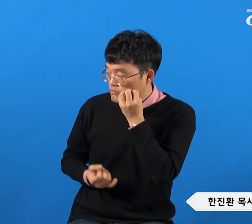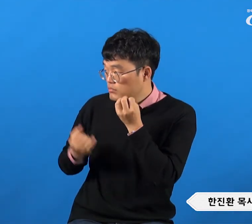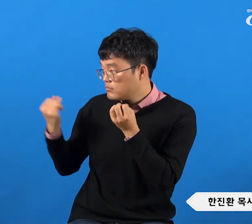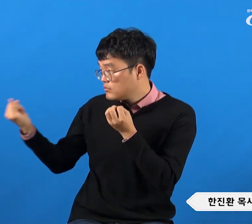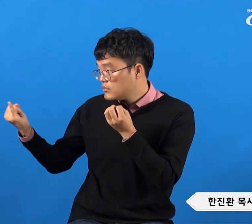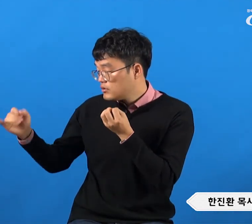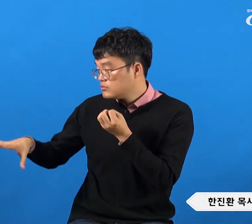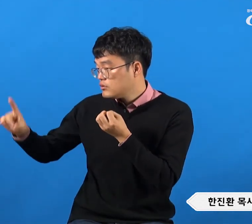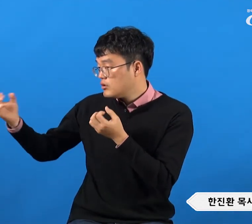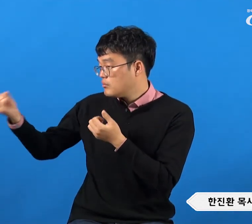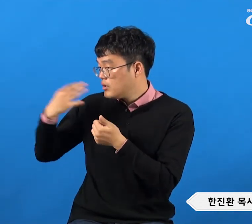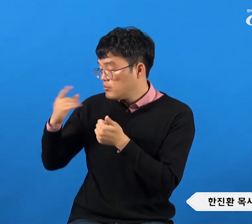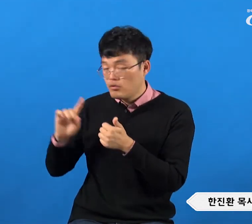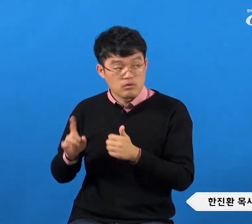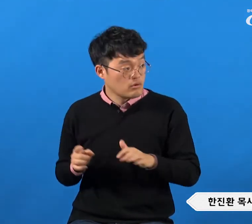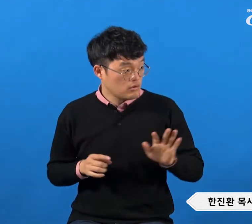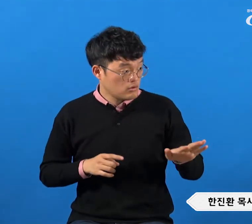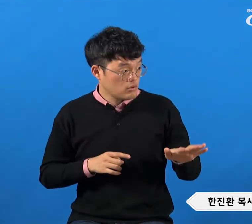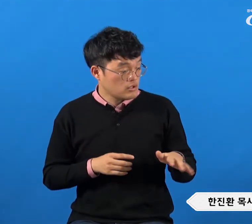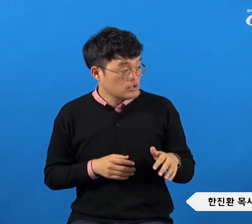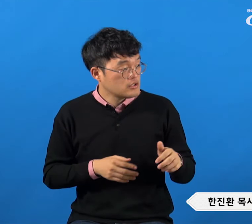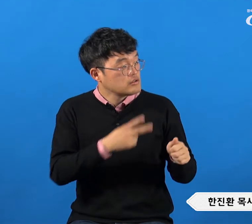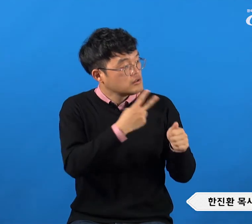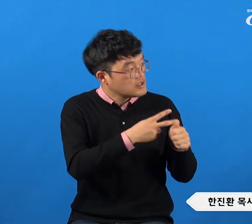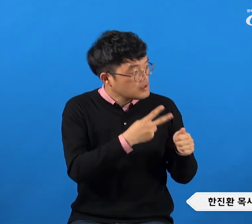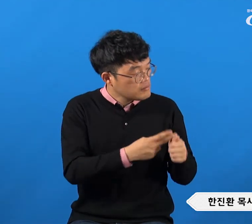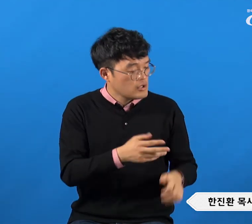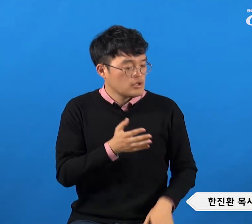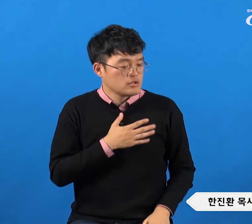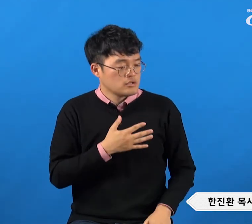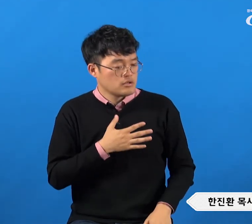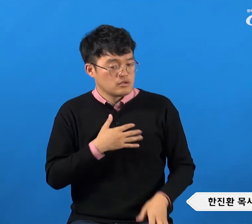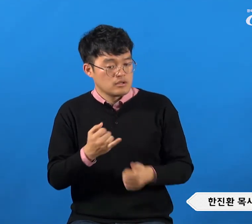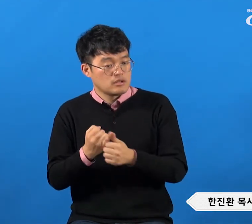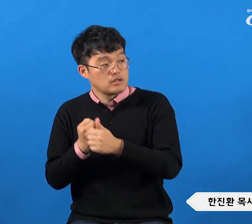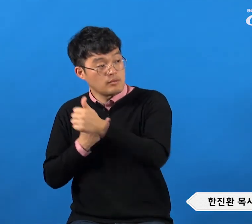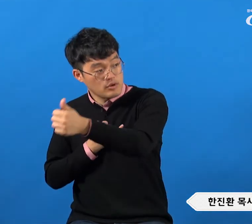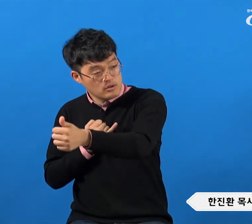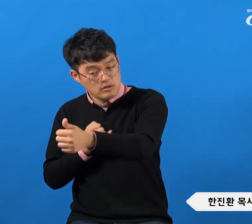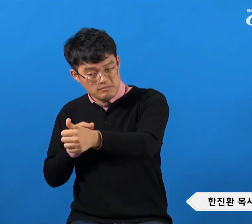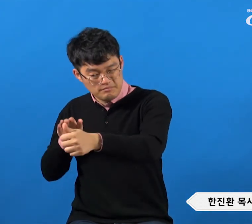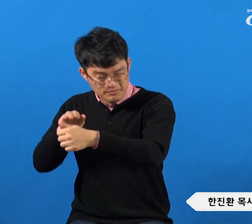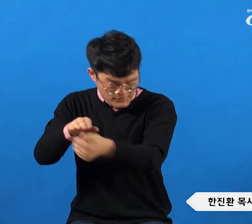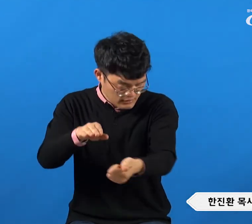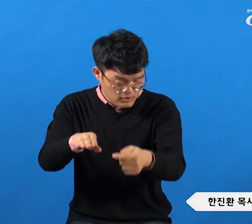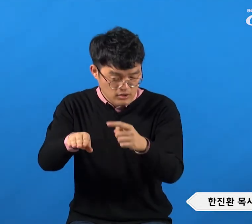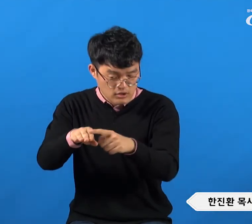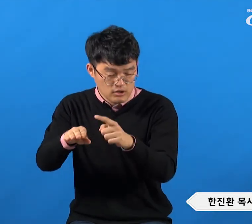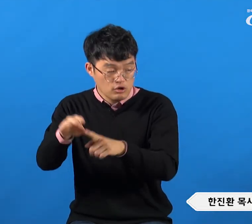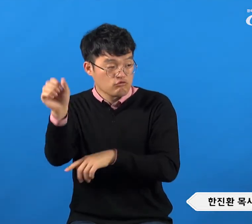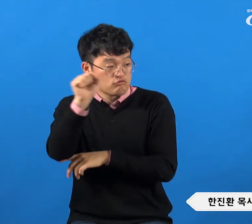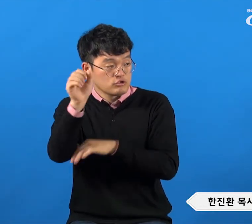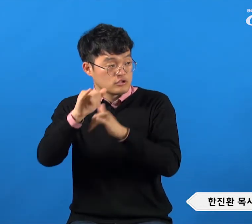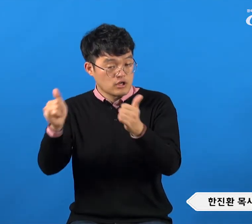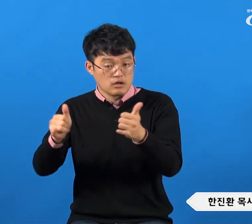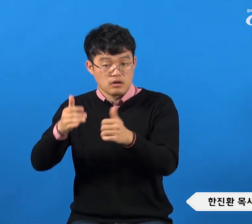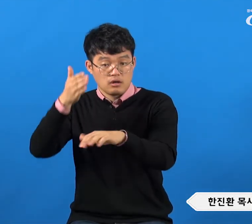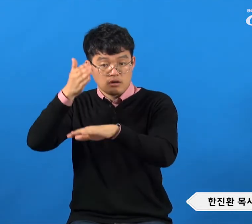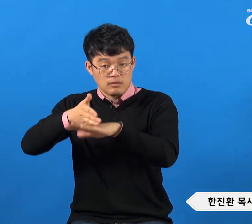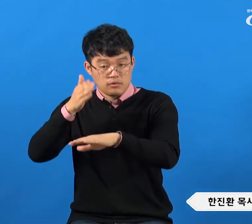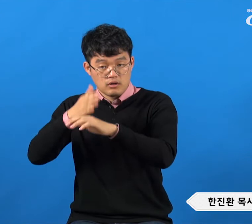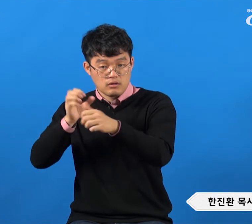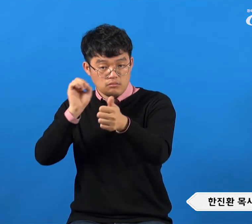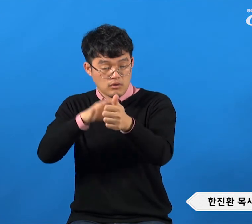그 부인의 첫 마디가, 선생님, 저는 남편을 치인 그 운전자에게 감사하다고